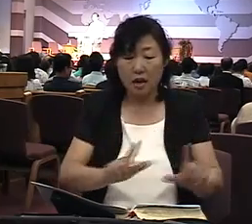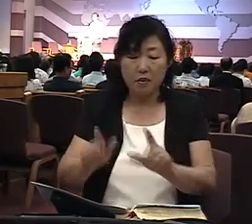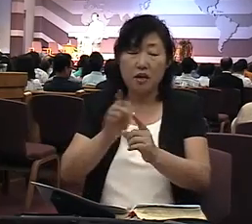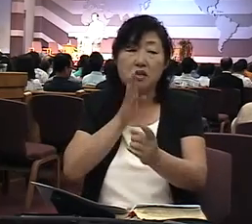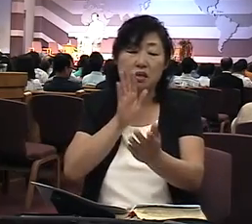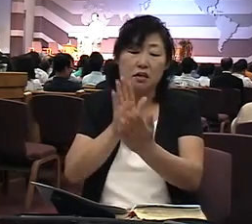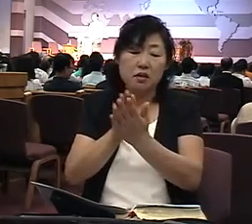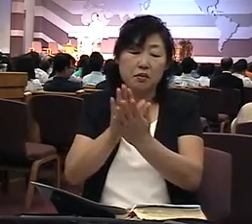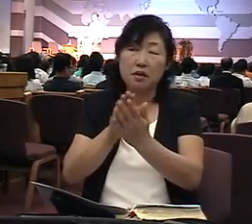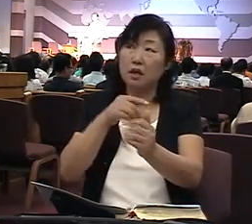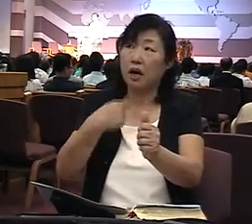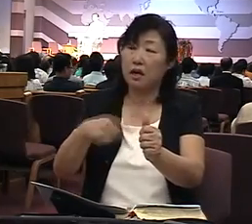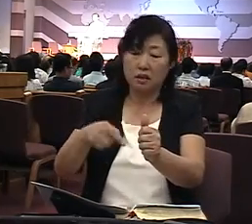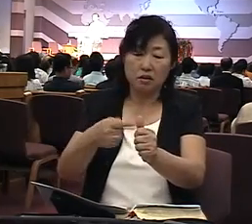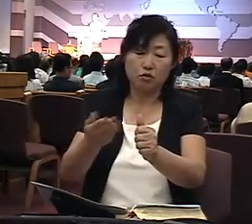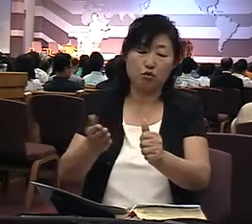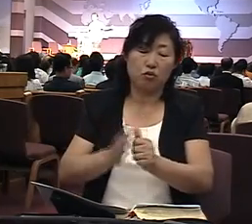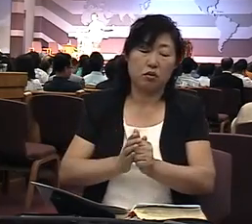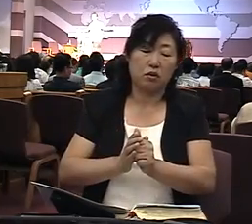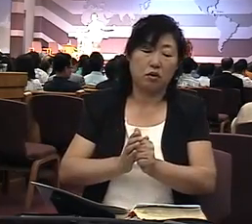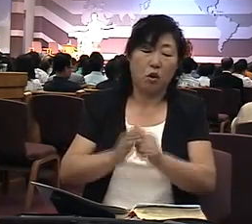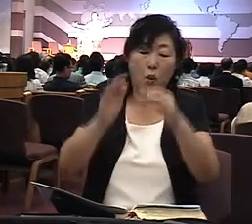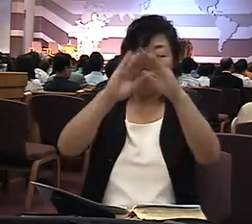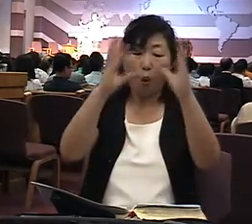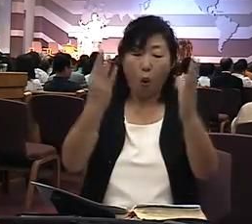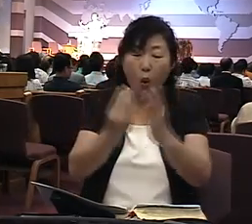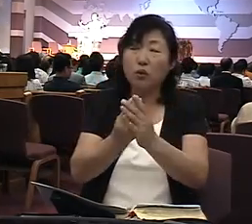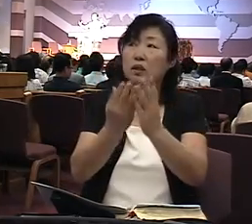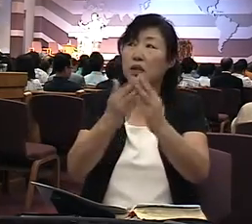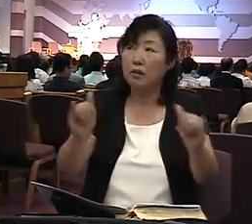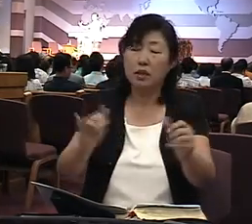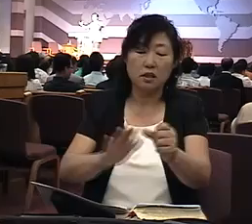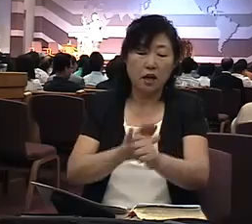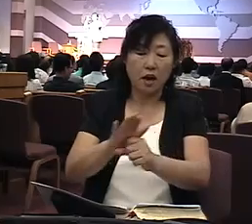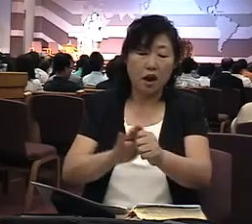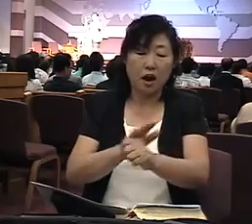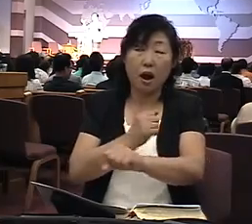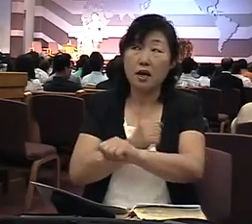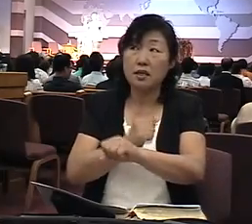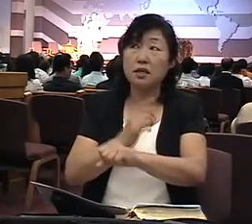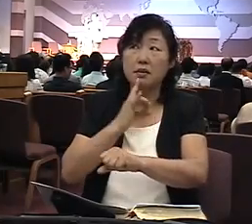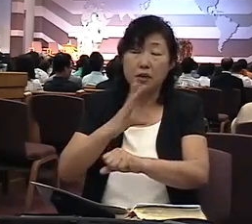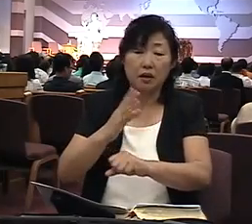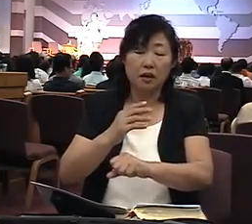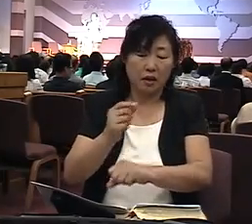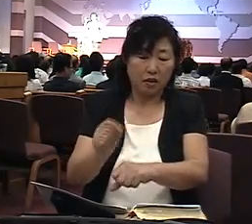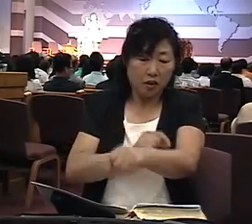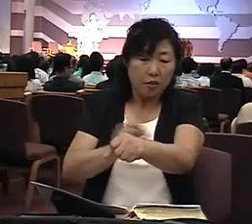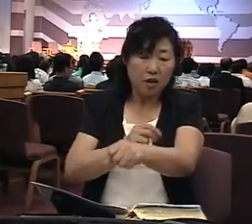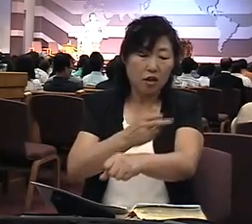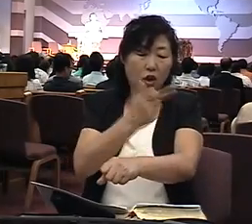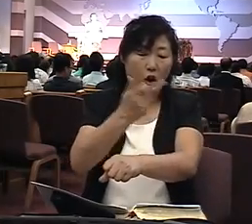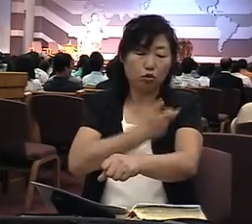거예요. 주님께서는 모든 무리를 사랑하시지만 특별히 12사도를 세우기